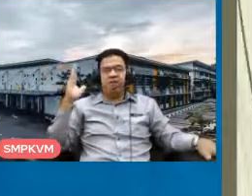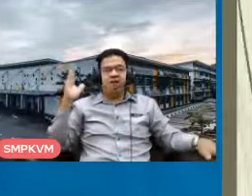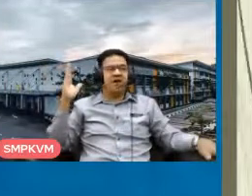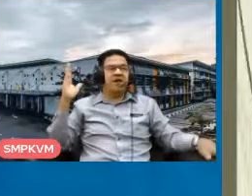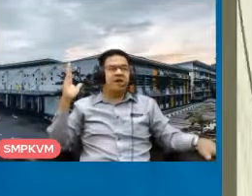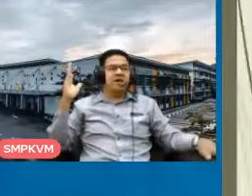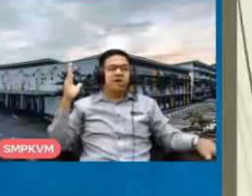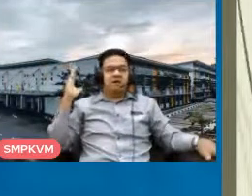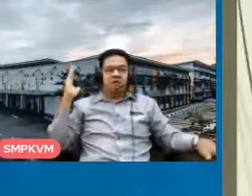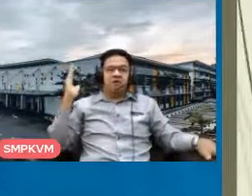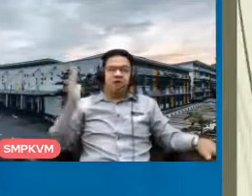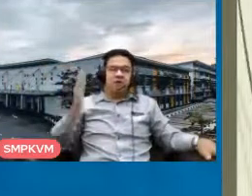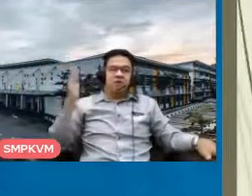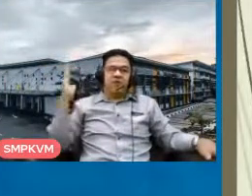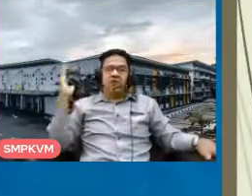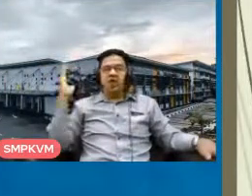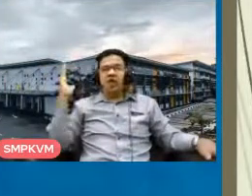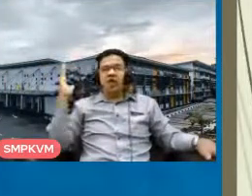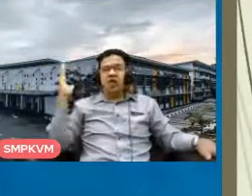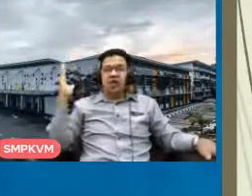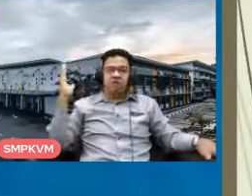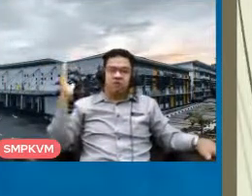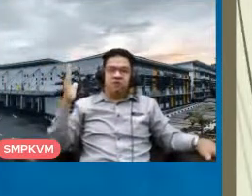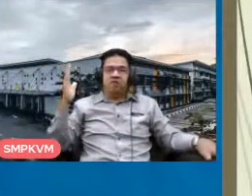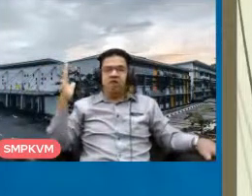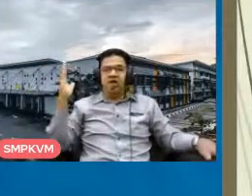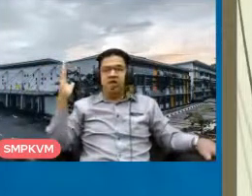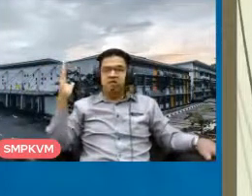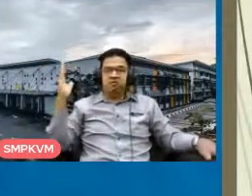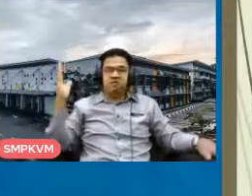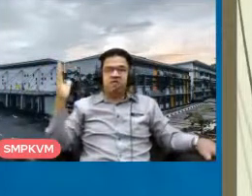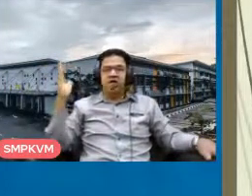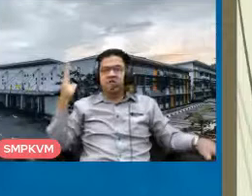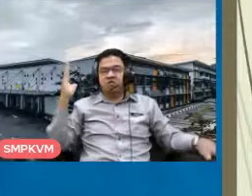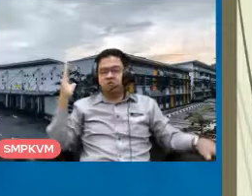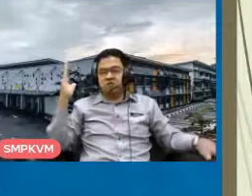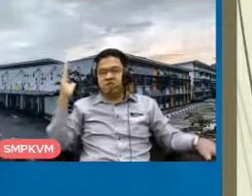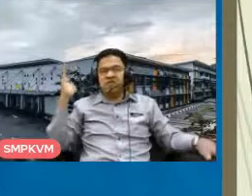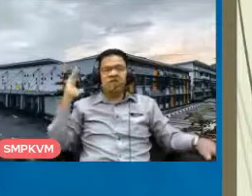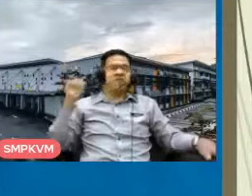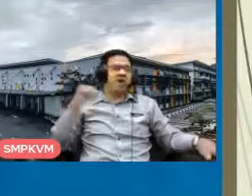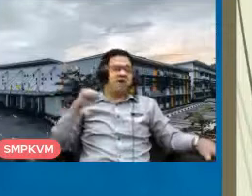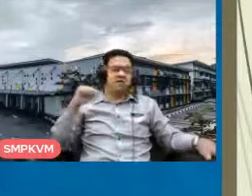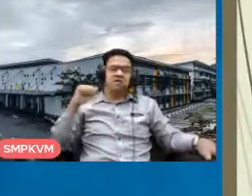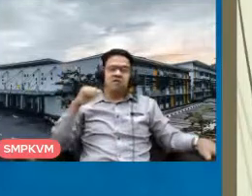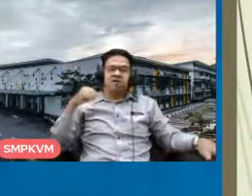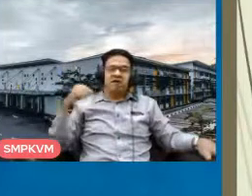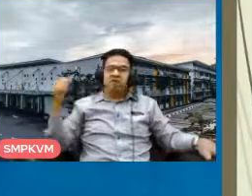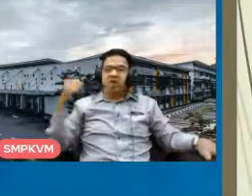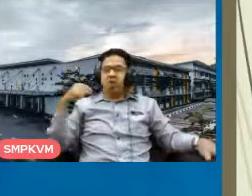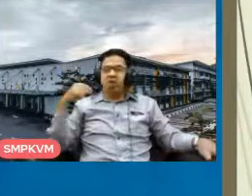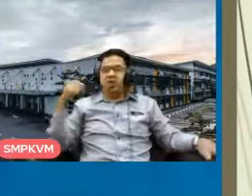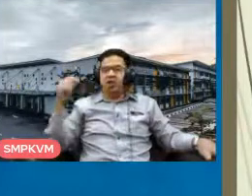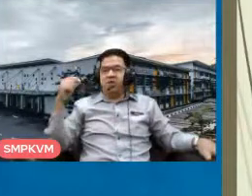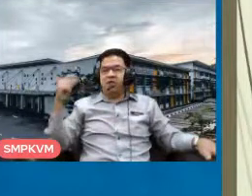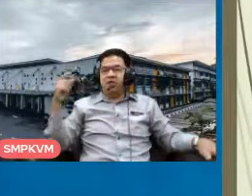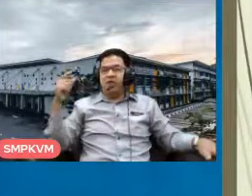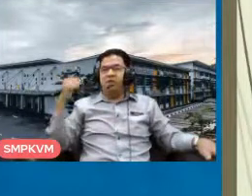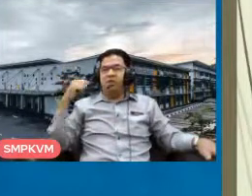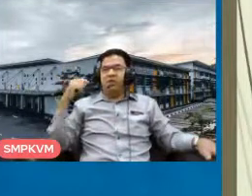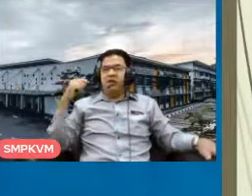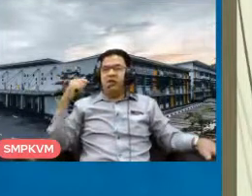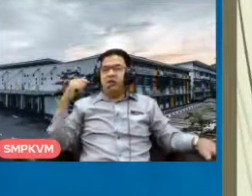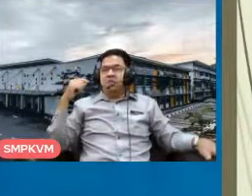akan dapat penggeledahan sama ada kamu dapatin atau b atau c atau d dan sebagainya Itu elamat